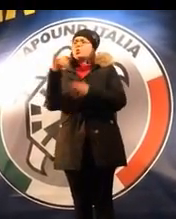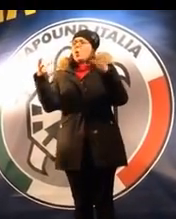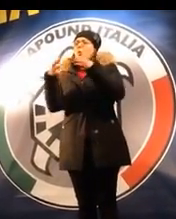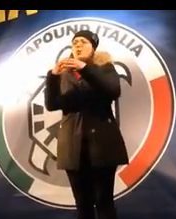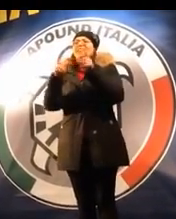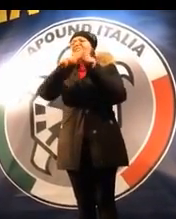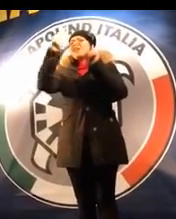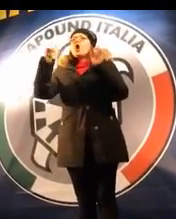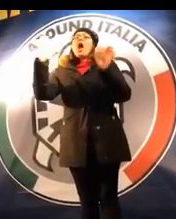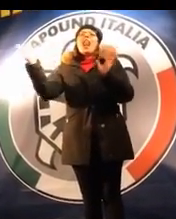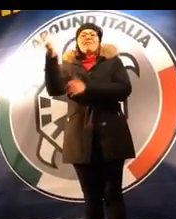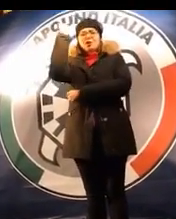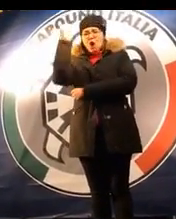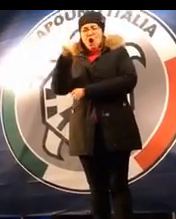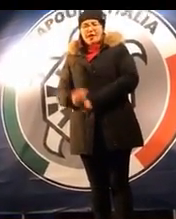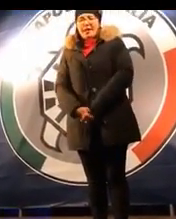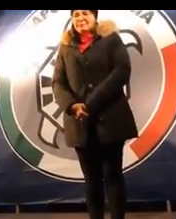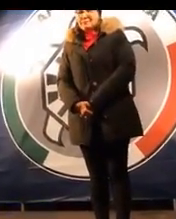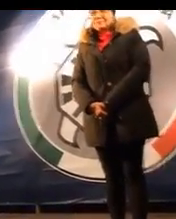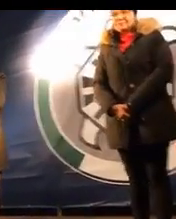vittoria. Grazie mille.